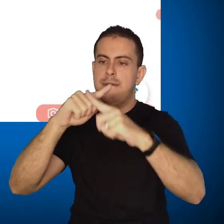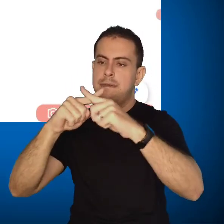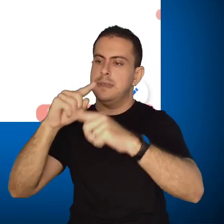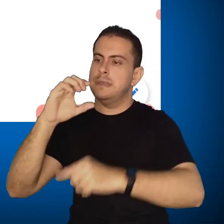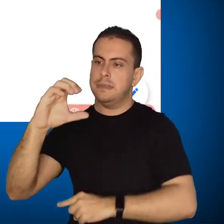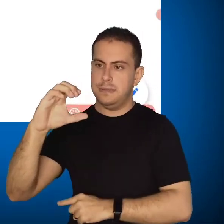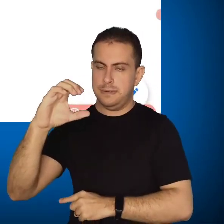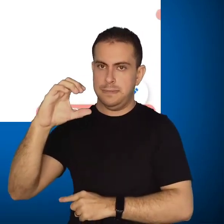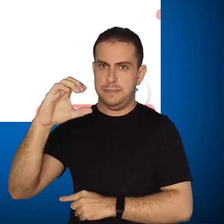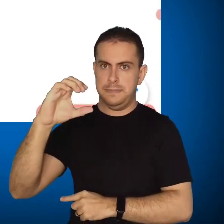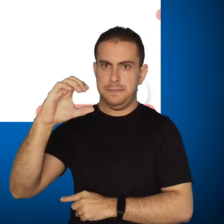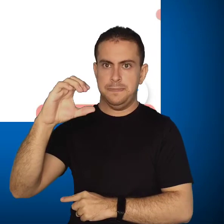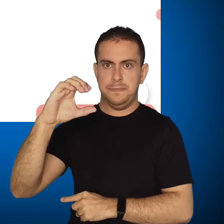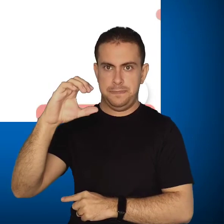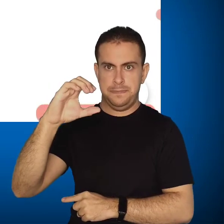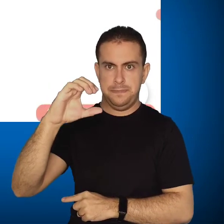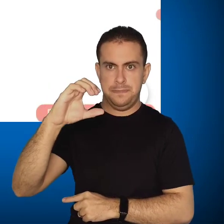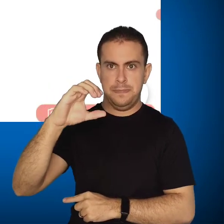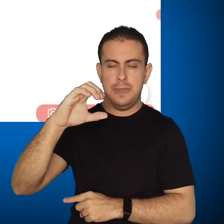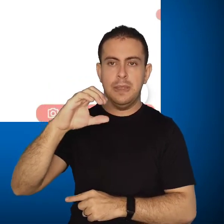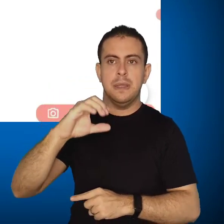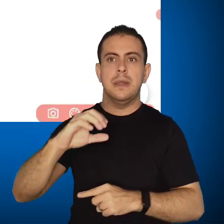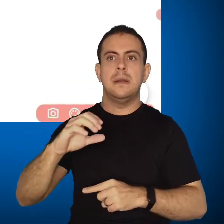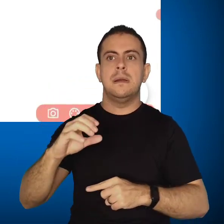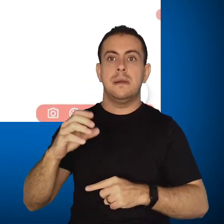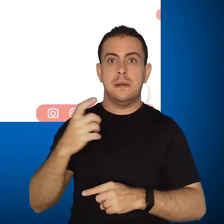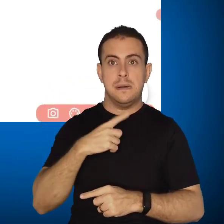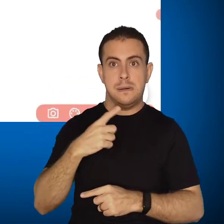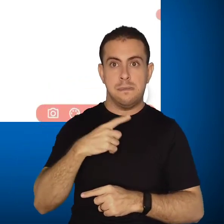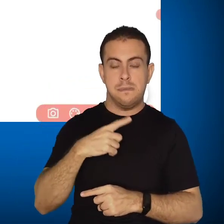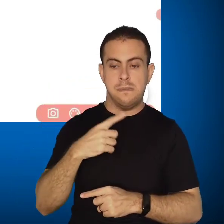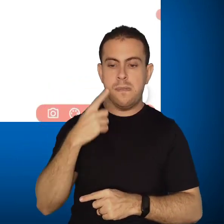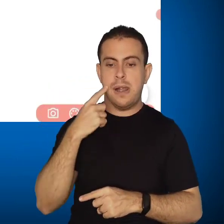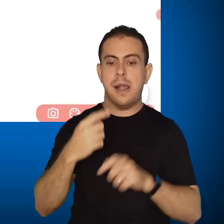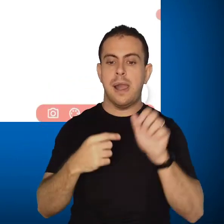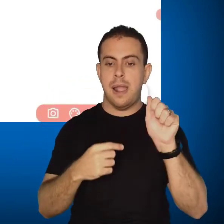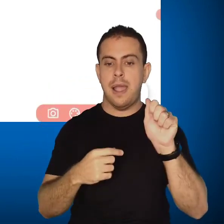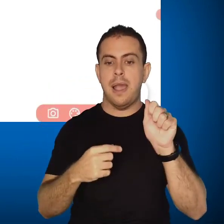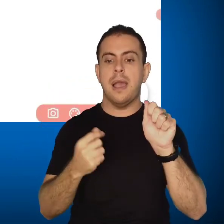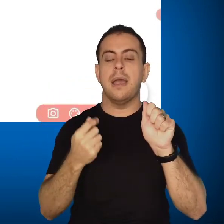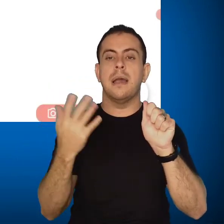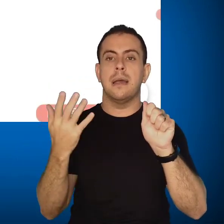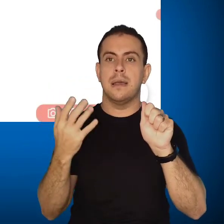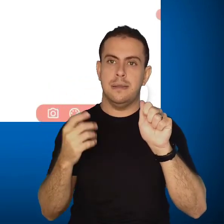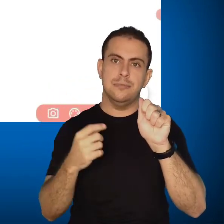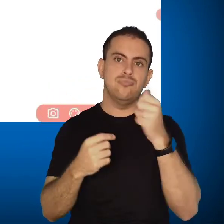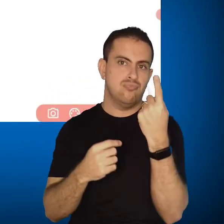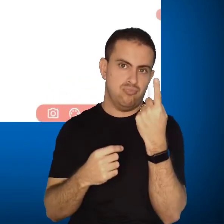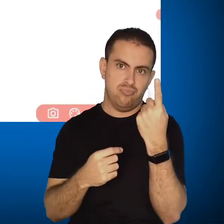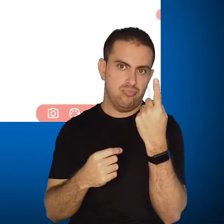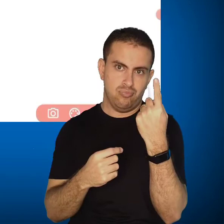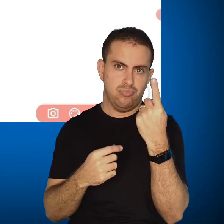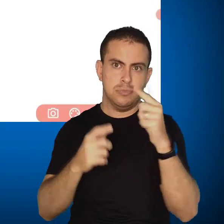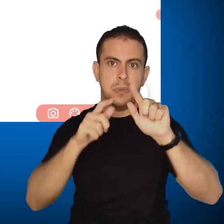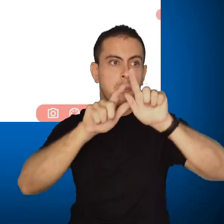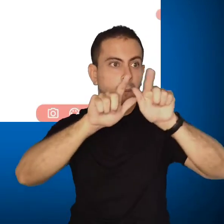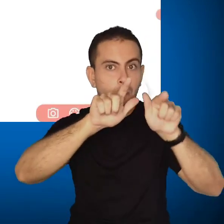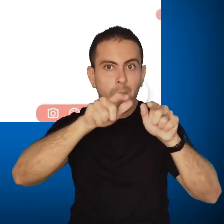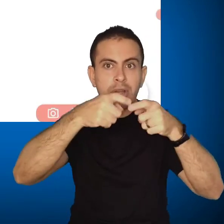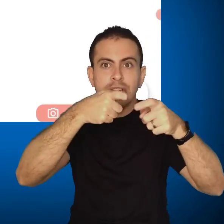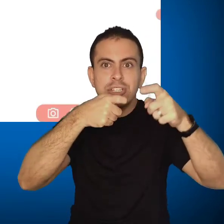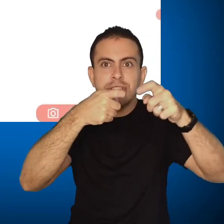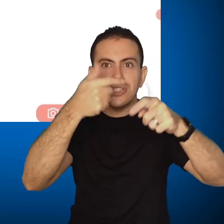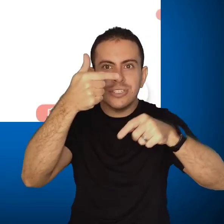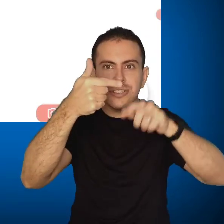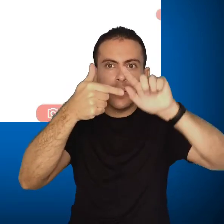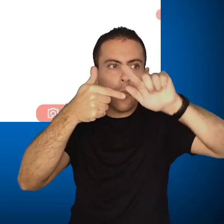c da equação. Aqui eu estou vendo, olha, que o a é 1 quando você não visualiza, certo? O a é porque ele é 1. Eu estou vendo